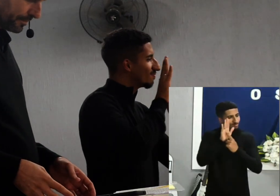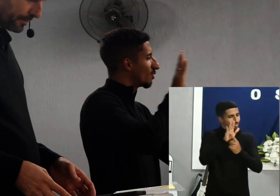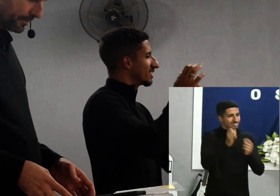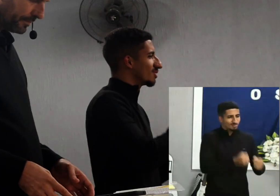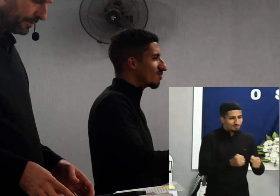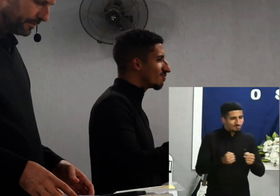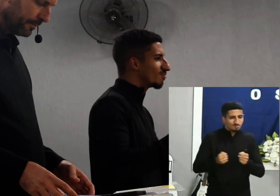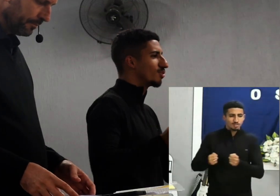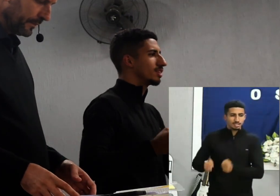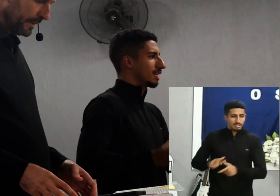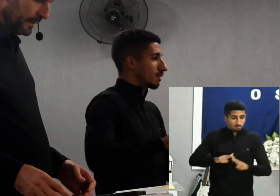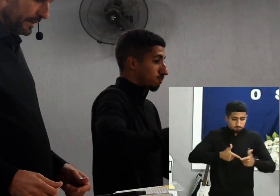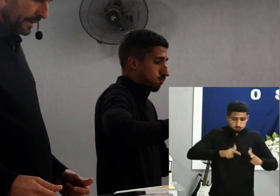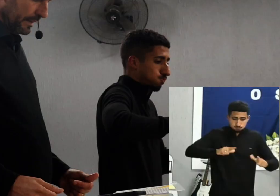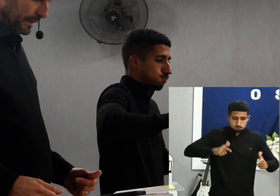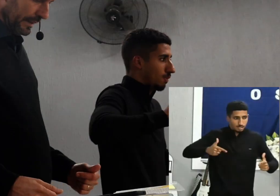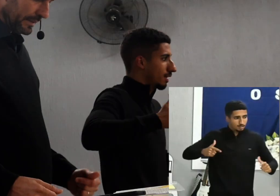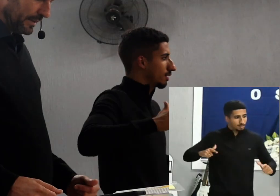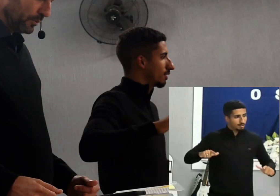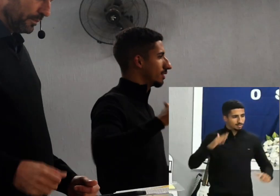Deus.